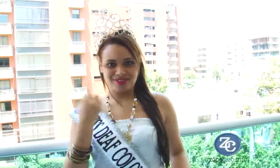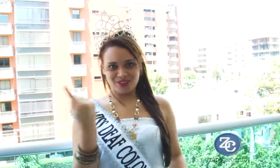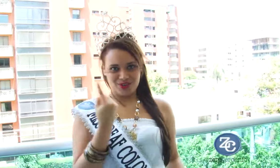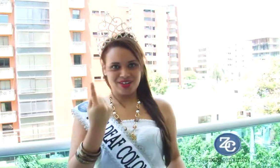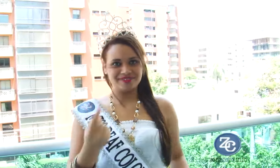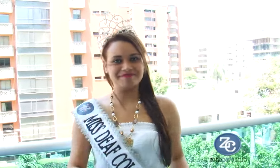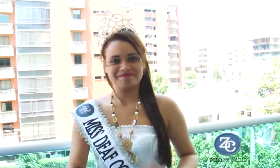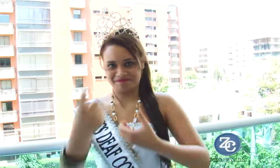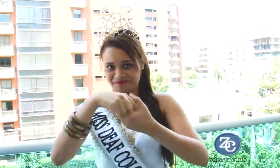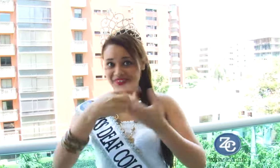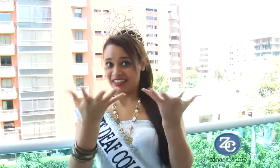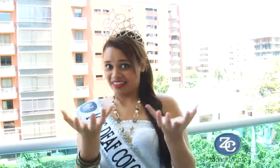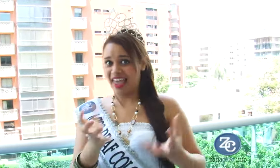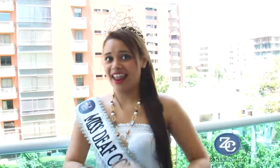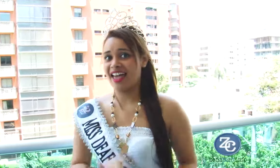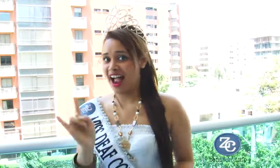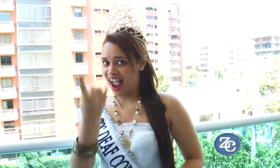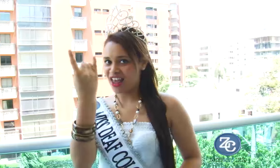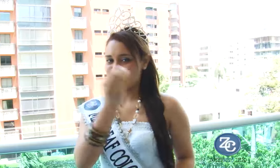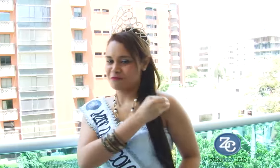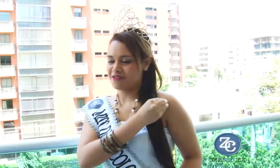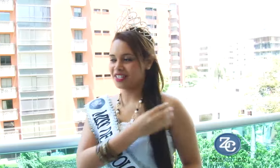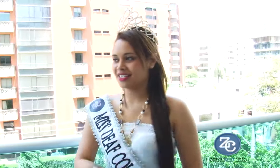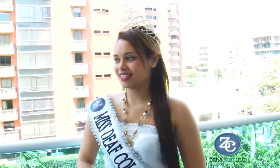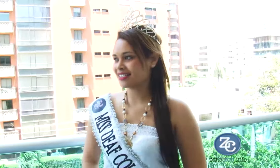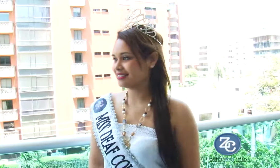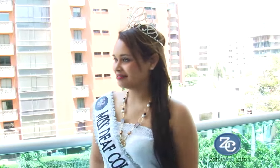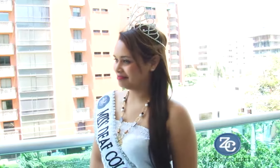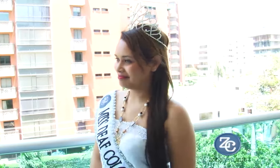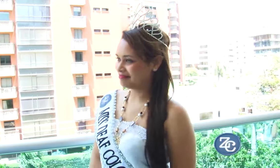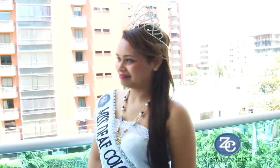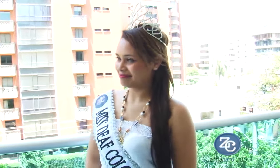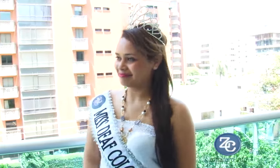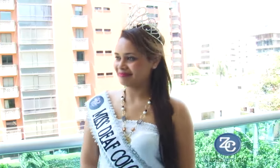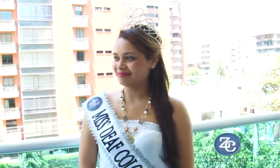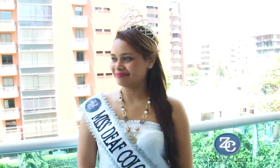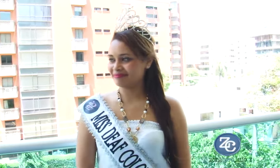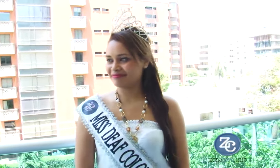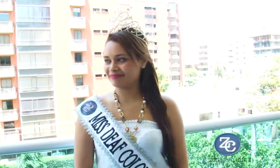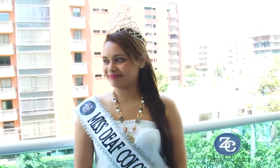Y aparezco yo pues con mi foto de como Miss Def Colombia.